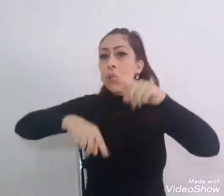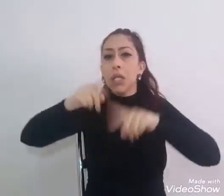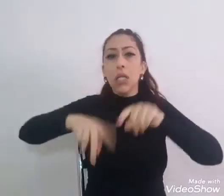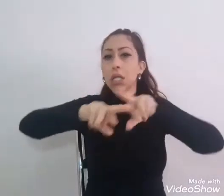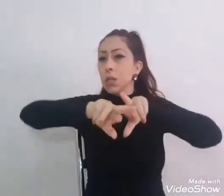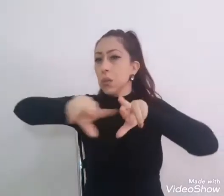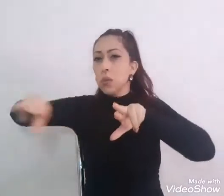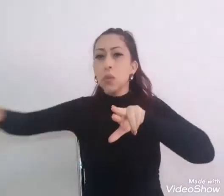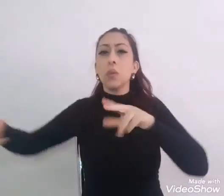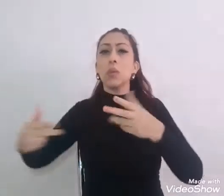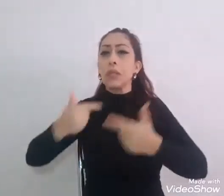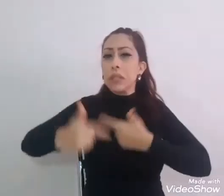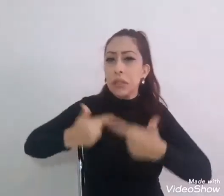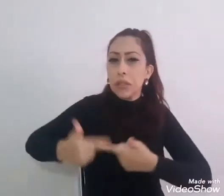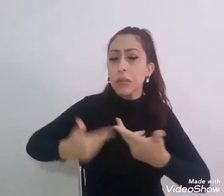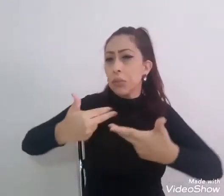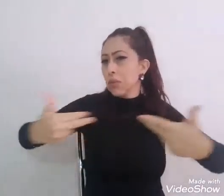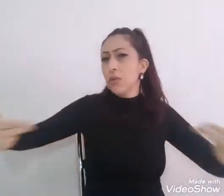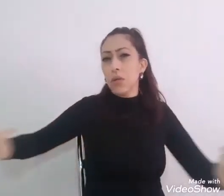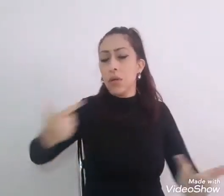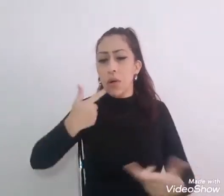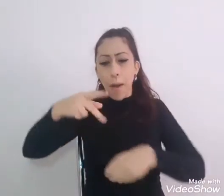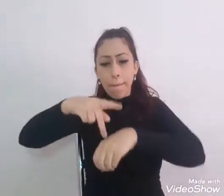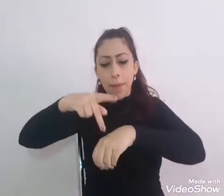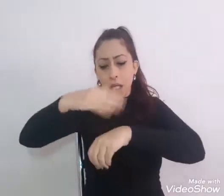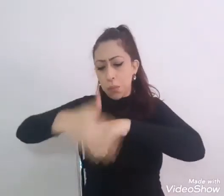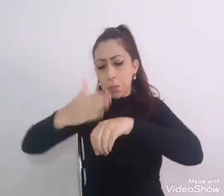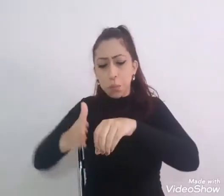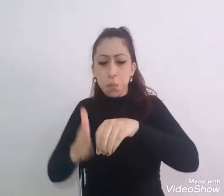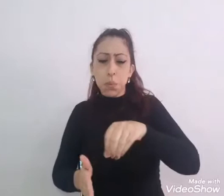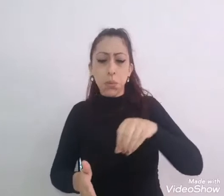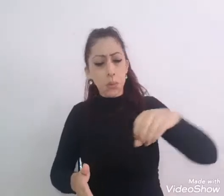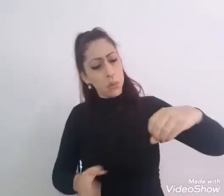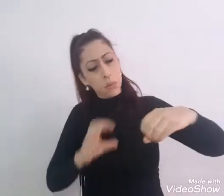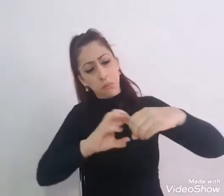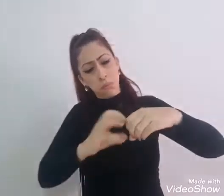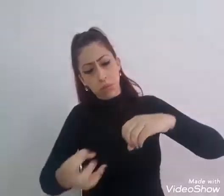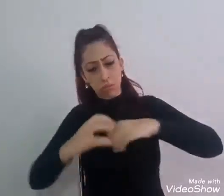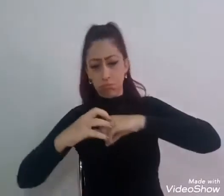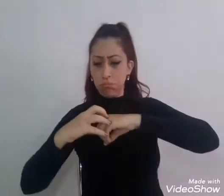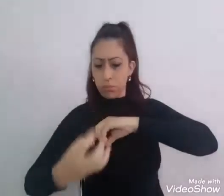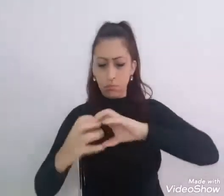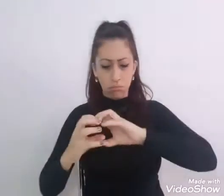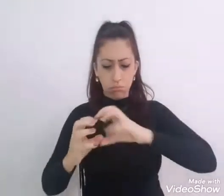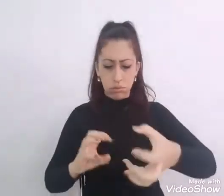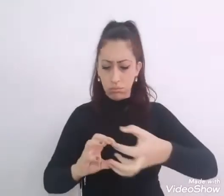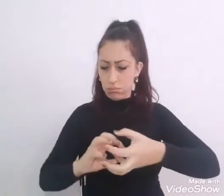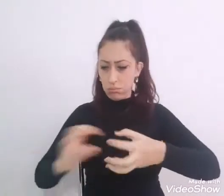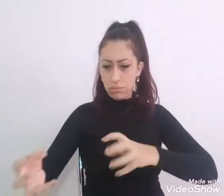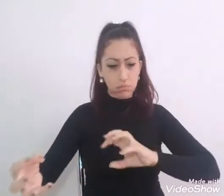muito rudimentares, feitas de lascas de pedra, né? Normalmente os homens que viveram nesse período, eles